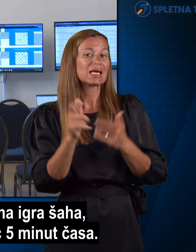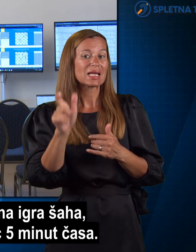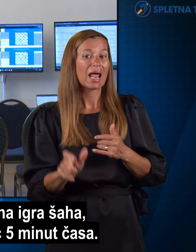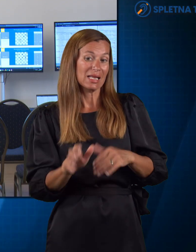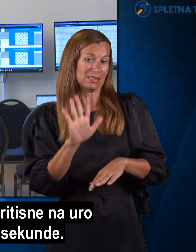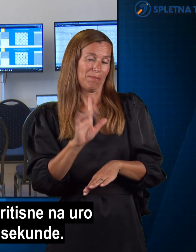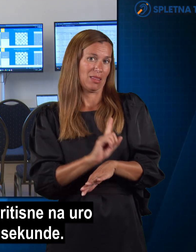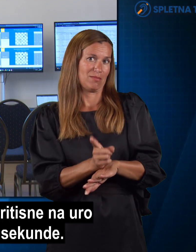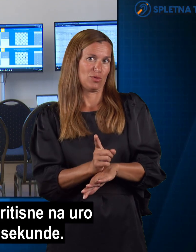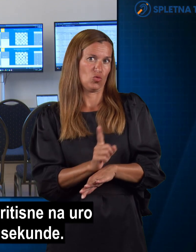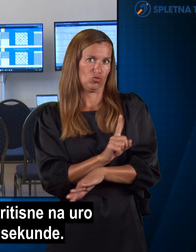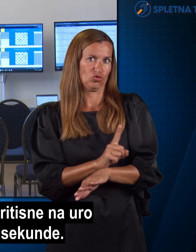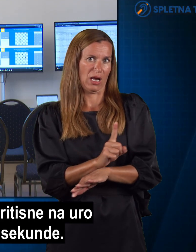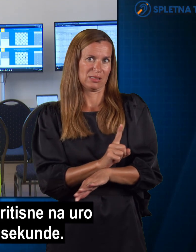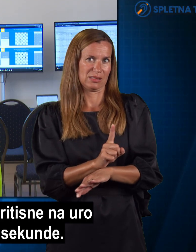minut časa.